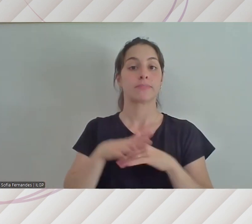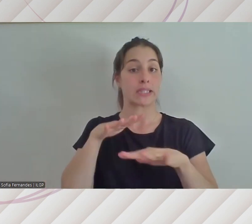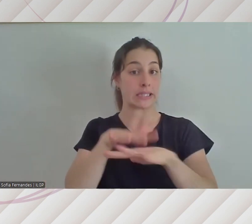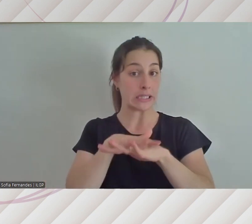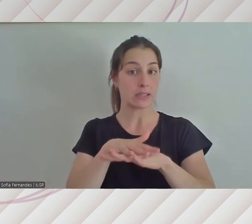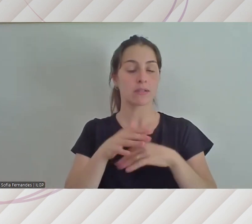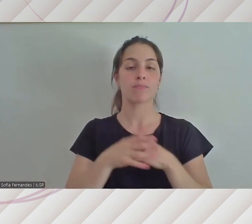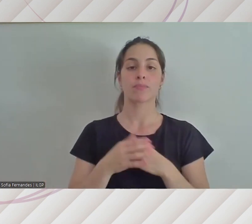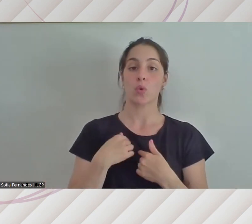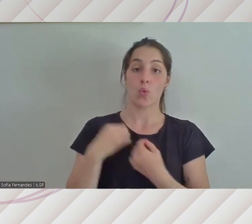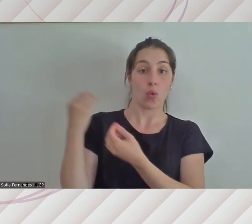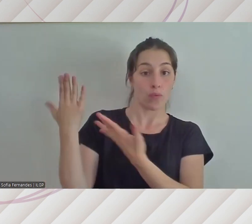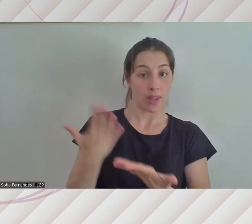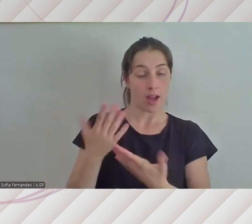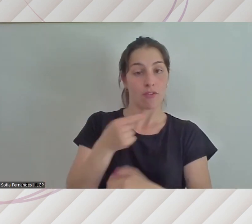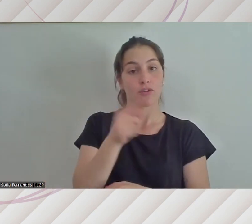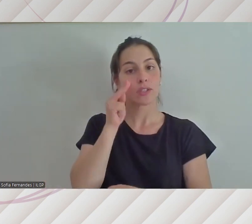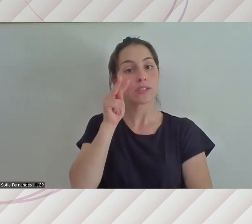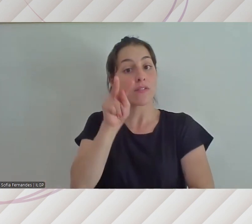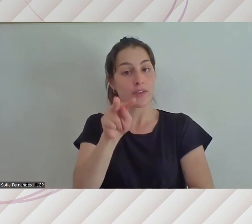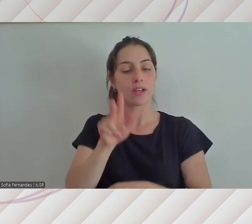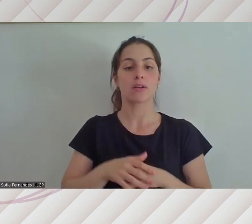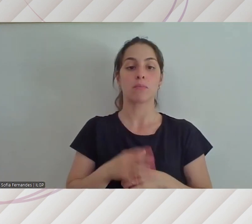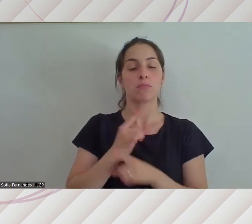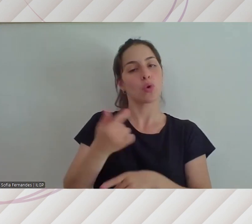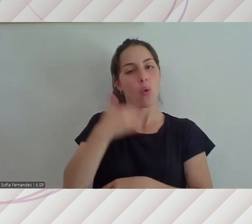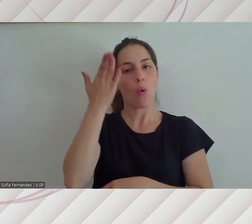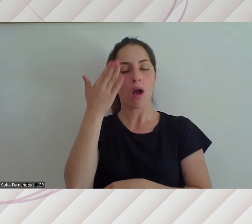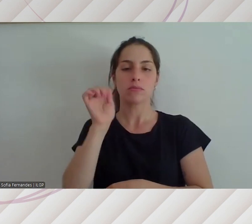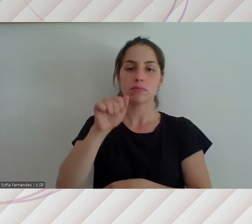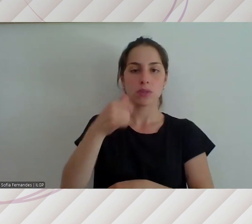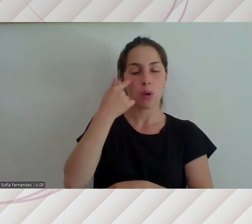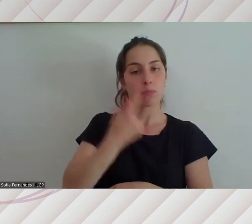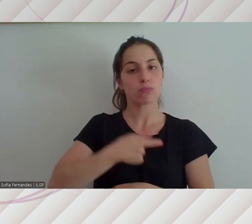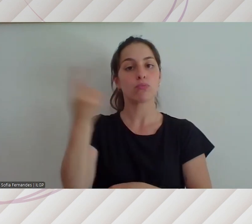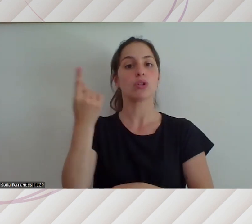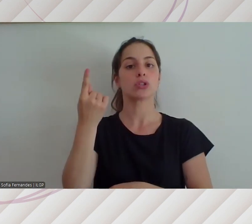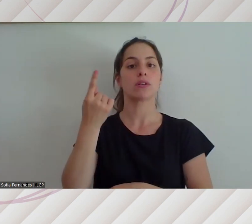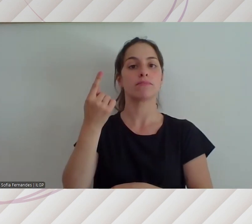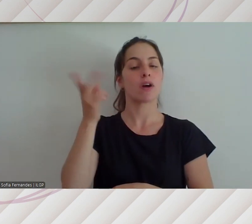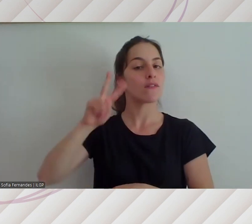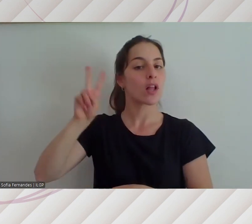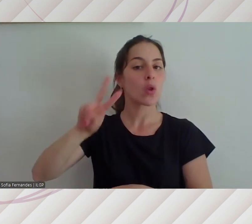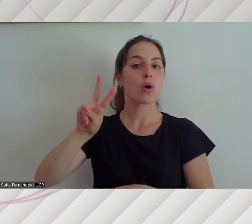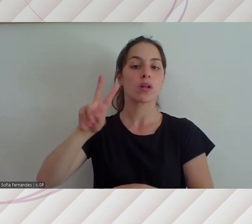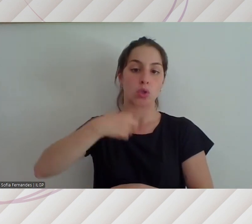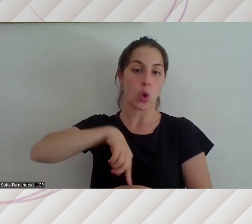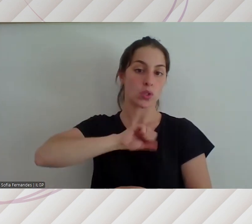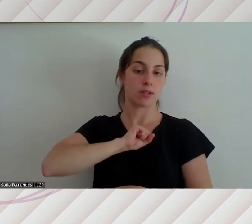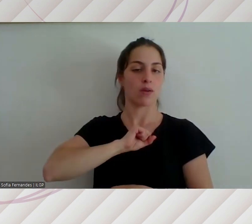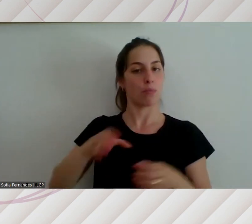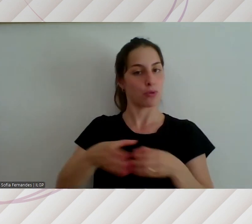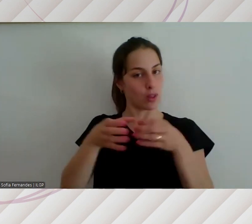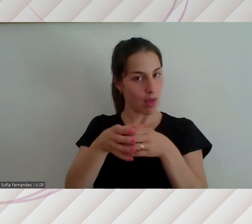convidar a assistir, porque acho que reflete, de facto, aquele que é o valor da nossa